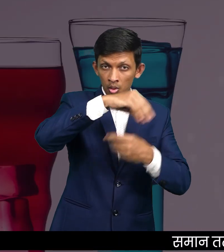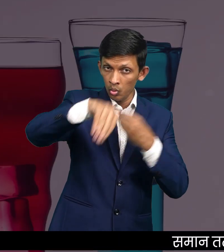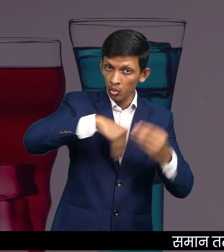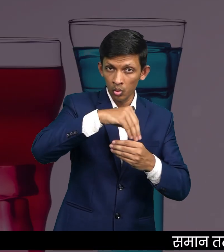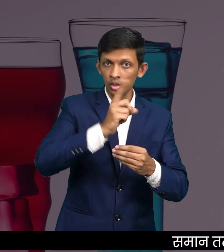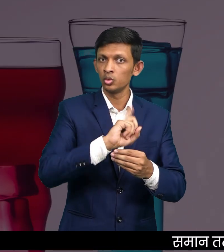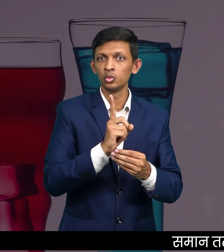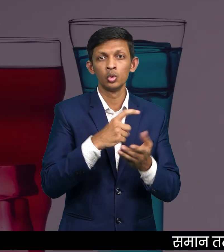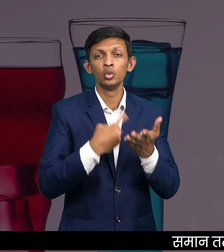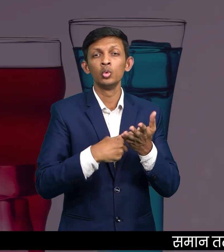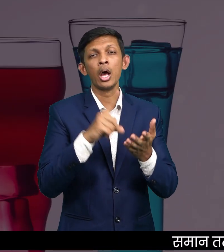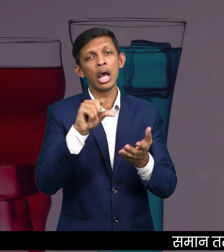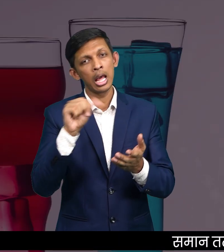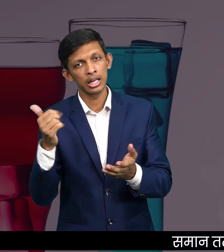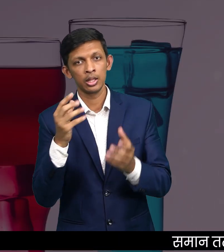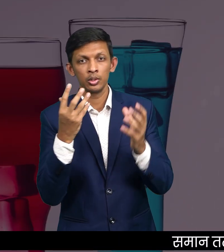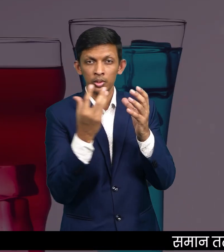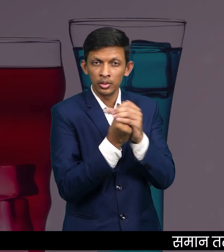समान तत्व वापरले जाते.